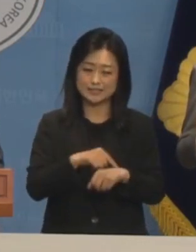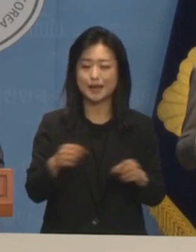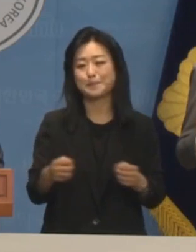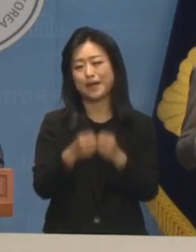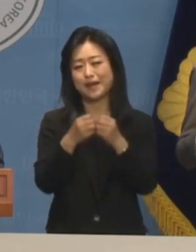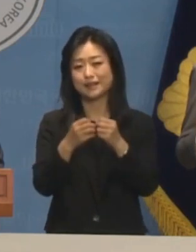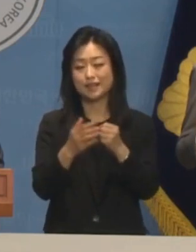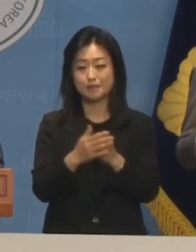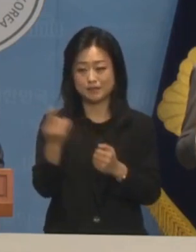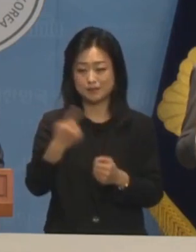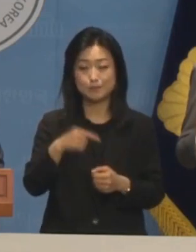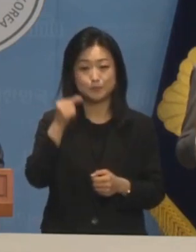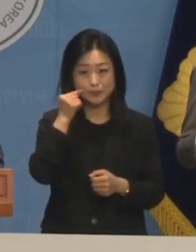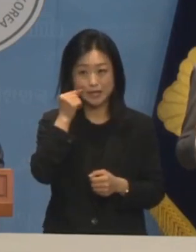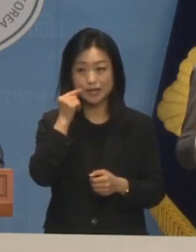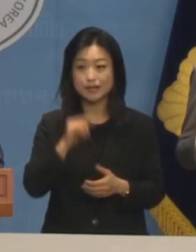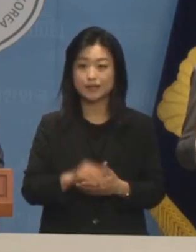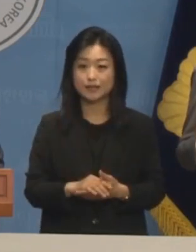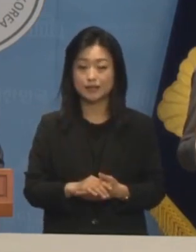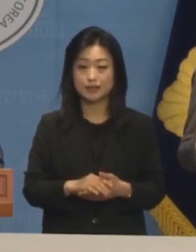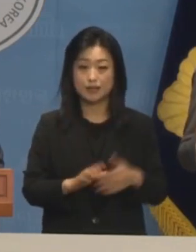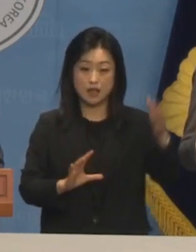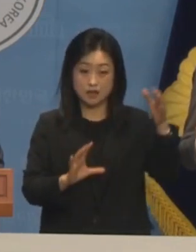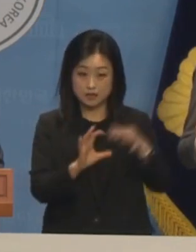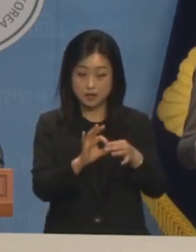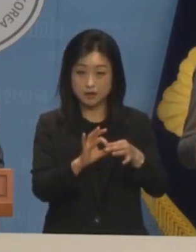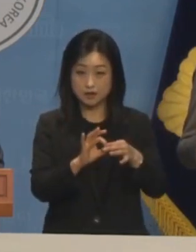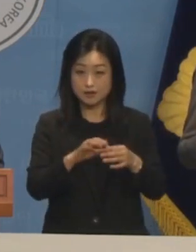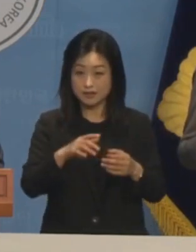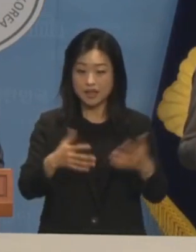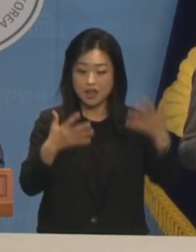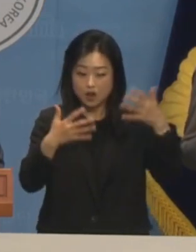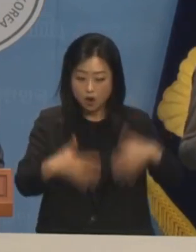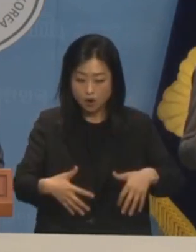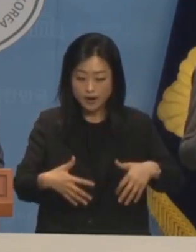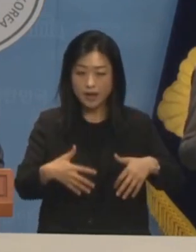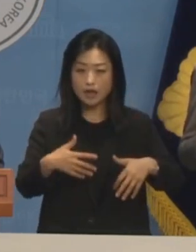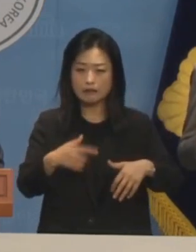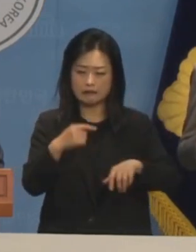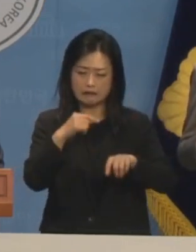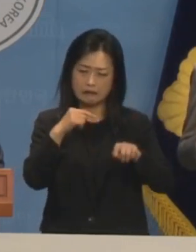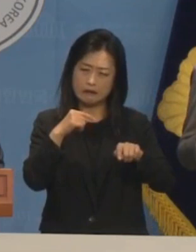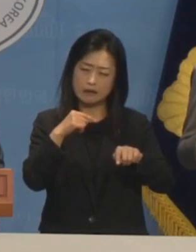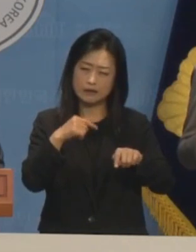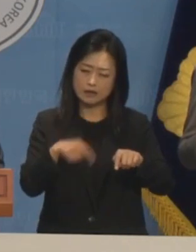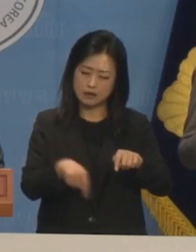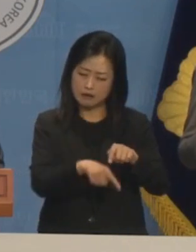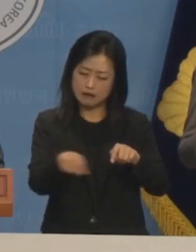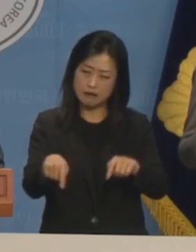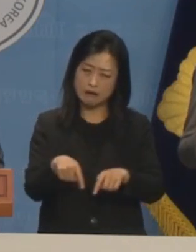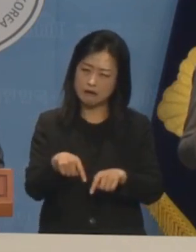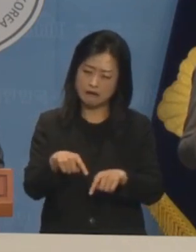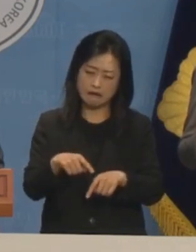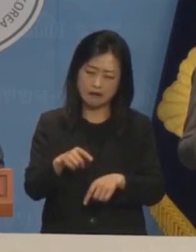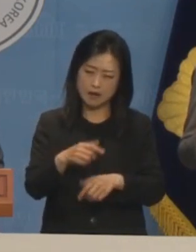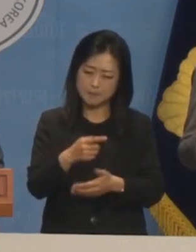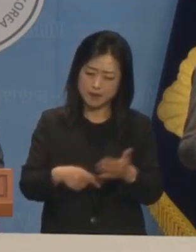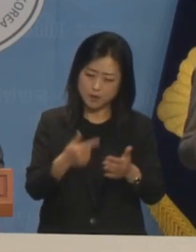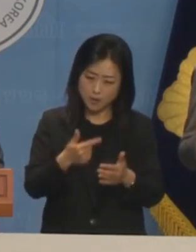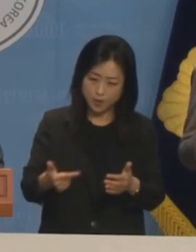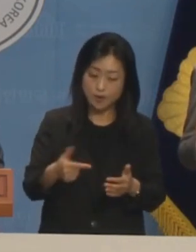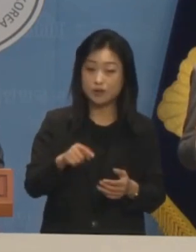사업자들이 온라인 플랫폼 사업자와 거래 조건을 단체로 협의해서 개선할 수 있는 제도 개선도 필요합니다. 그